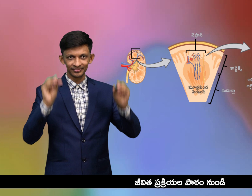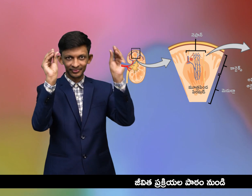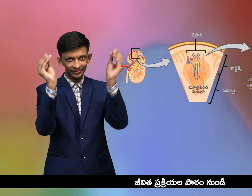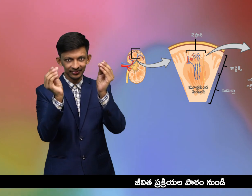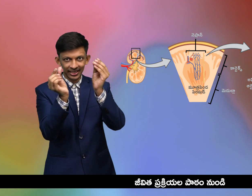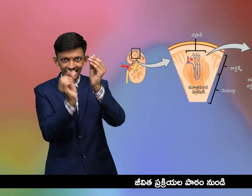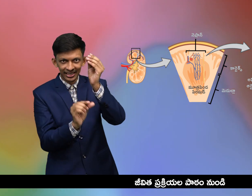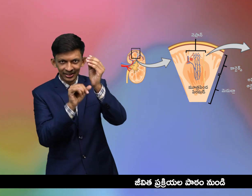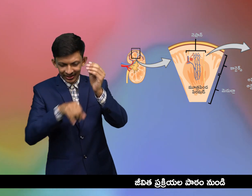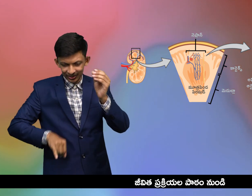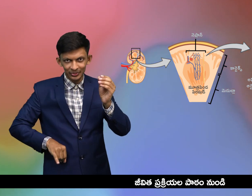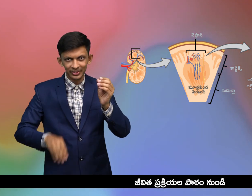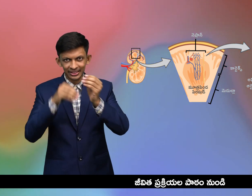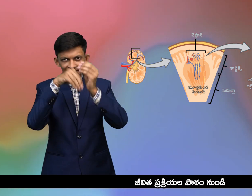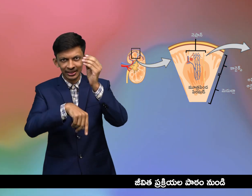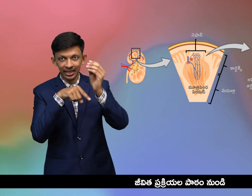జీవిత ప్రక్రియల పాఠం నుండి